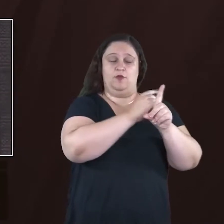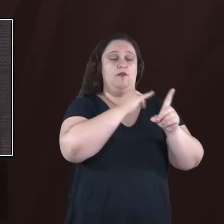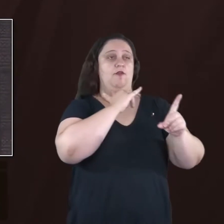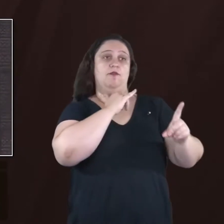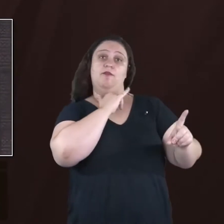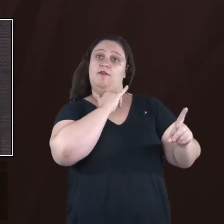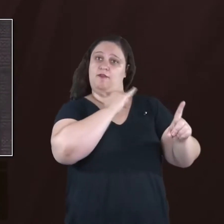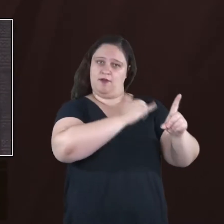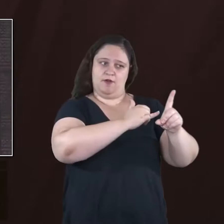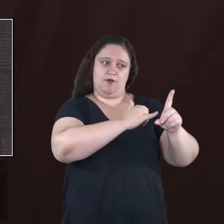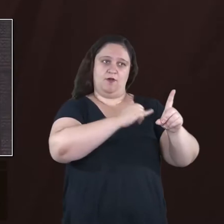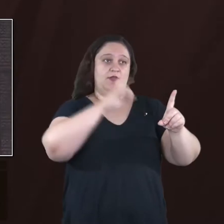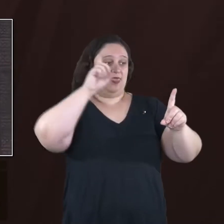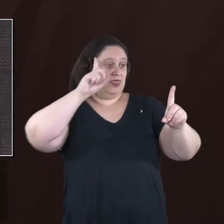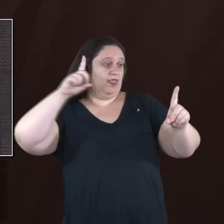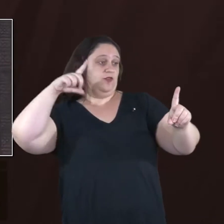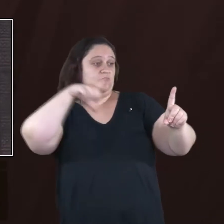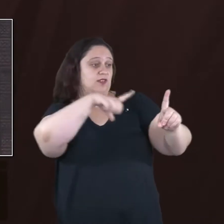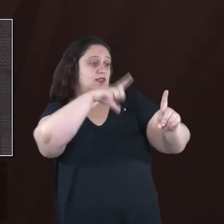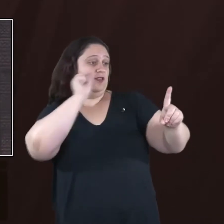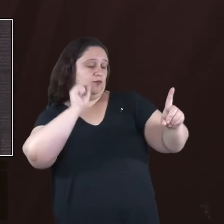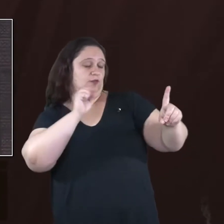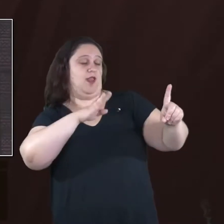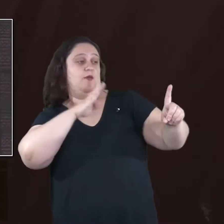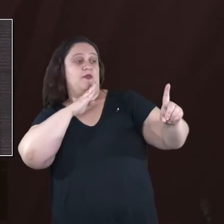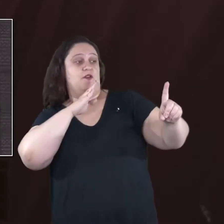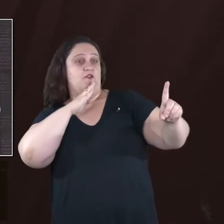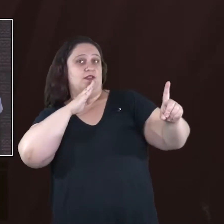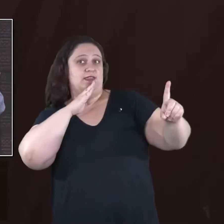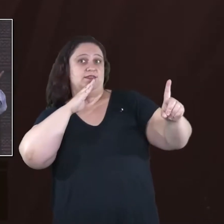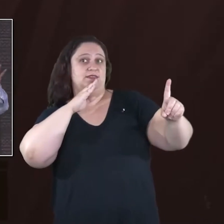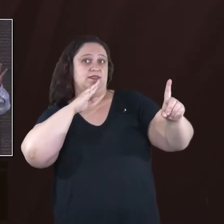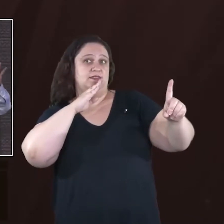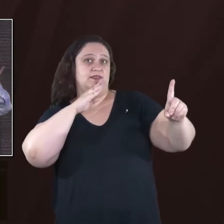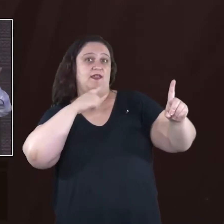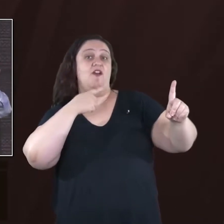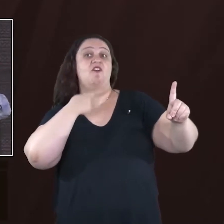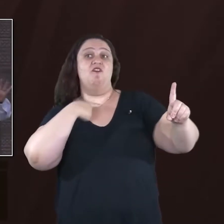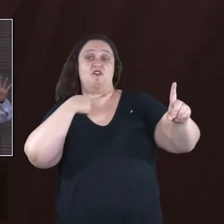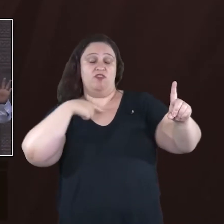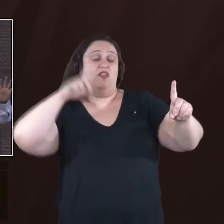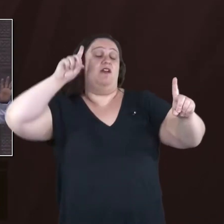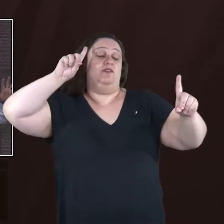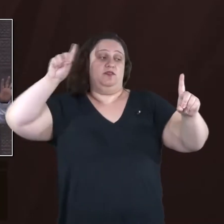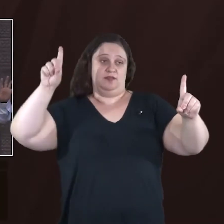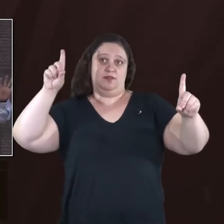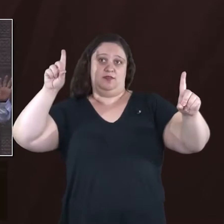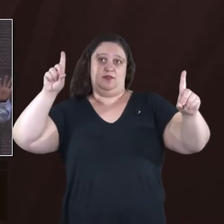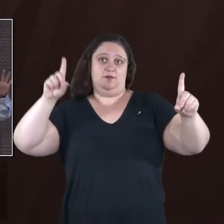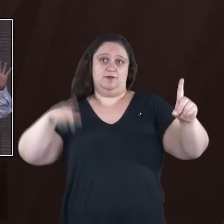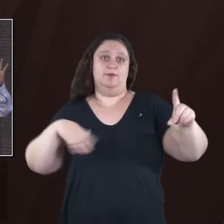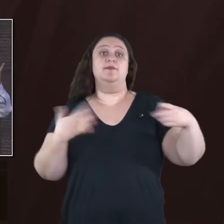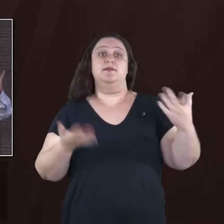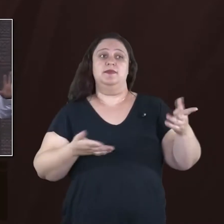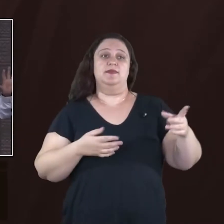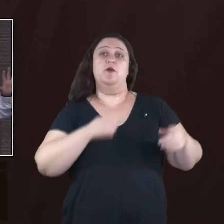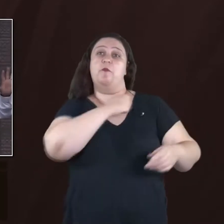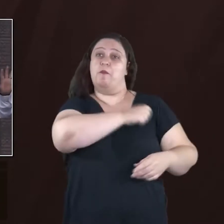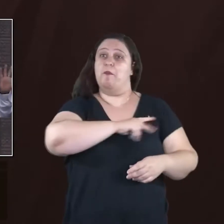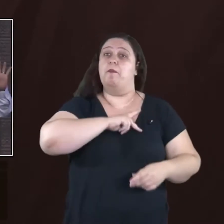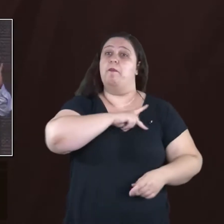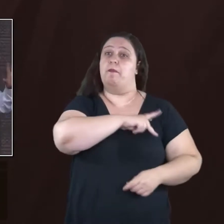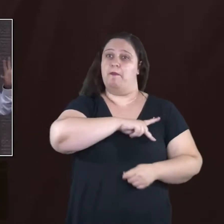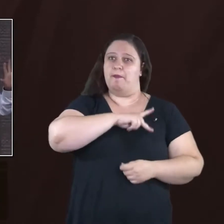escolheu para conheceres a sua vontade. Paulo foi um apóstolo que